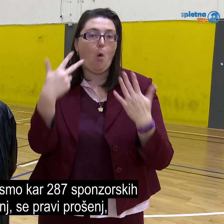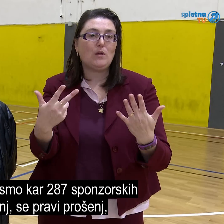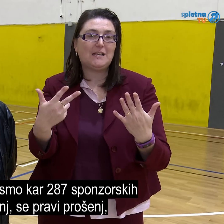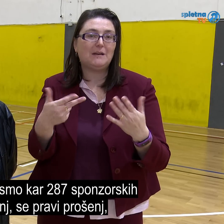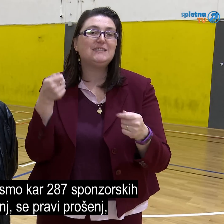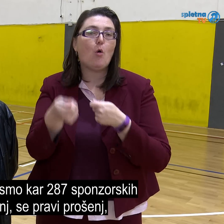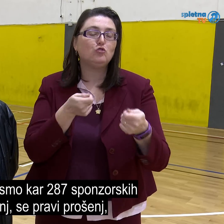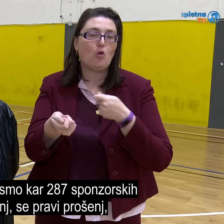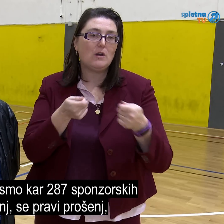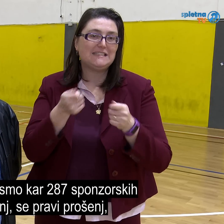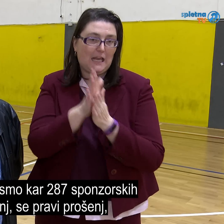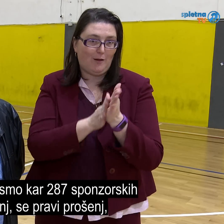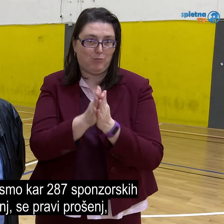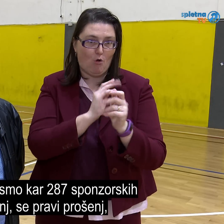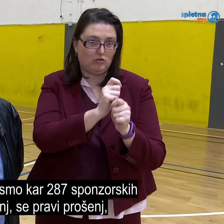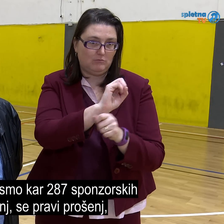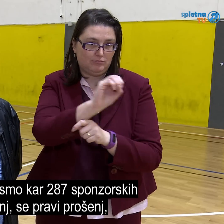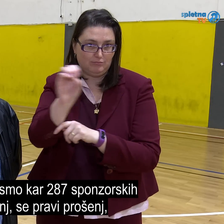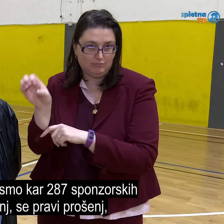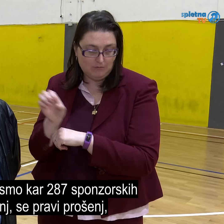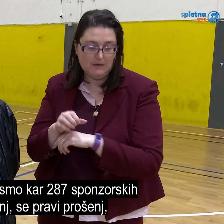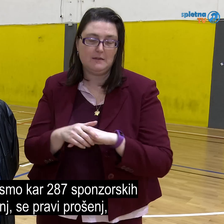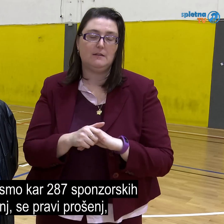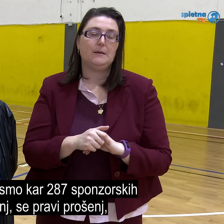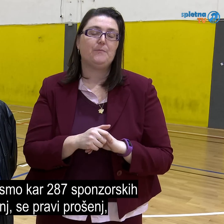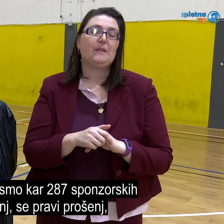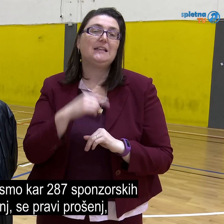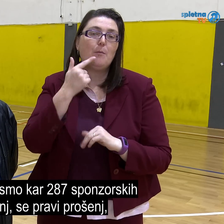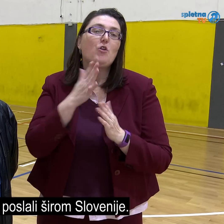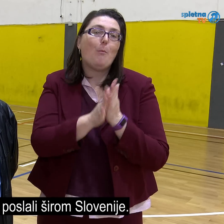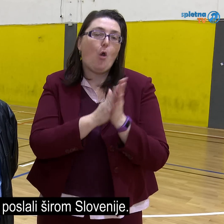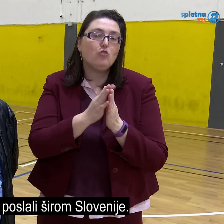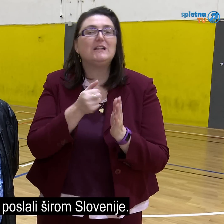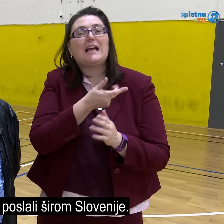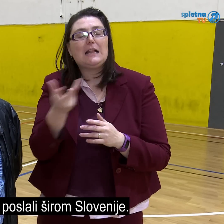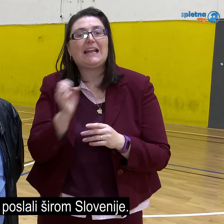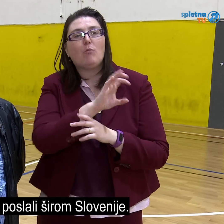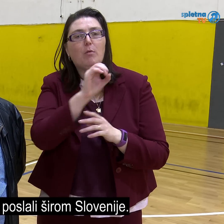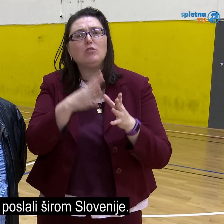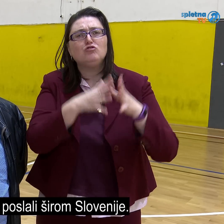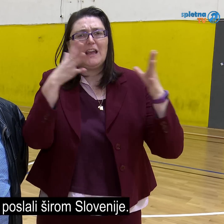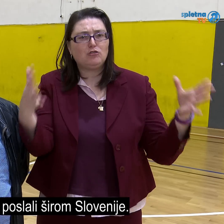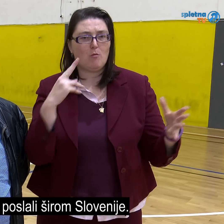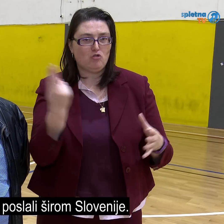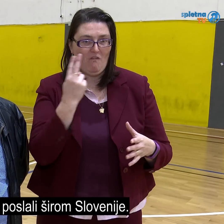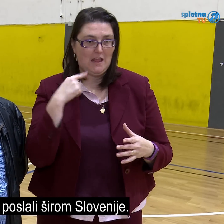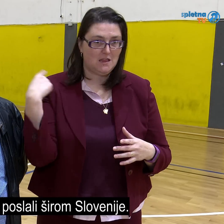287 sponzorskih prošenj, se pravi prošenj, katere smo poslali širom